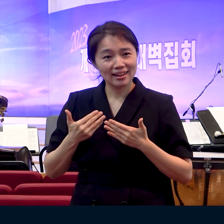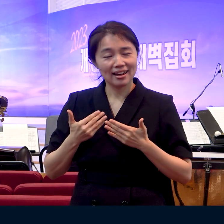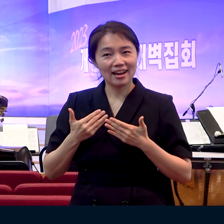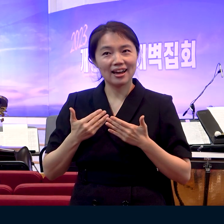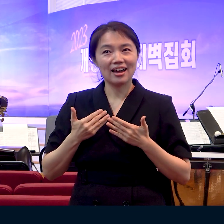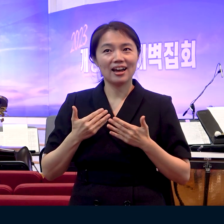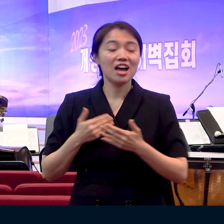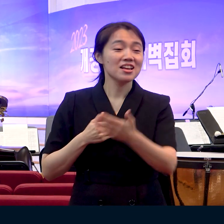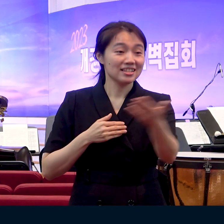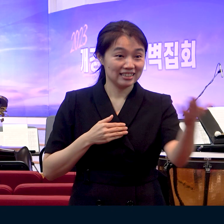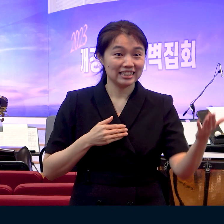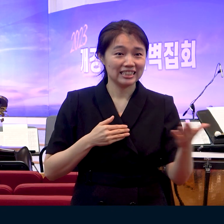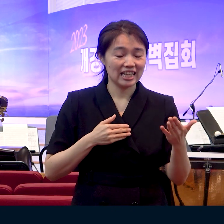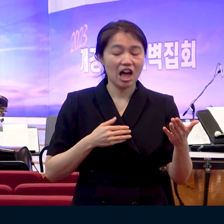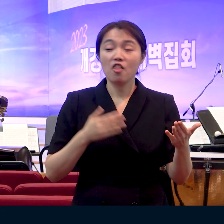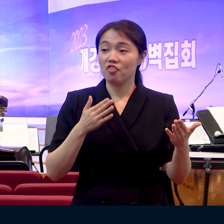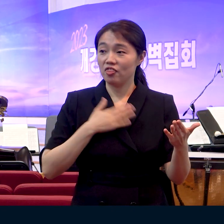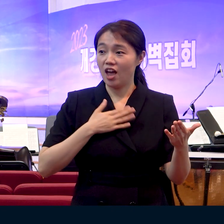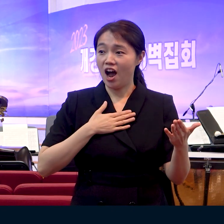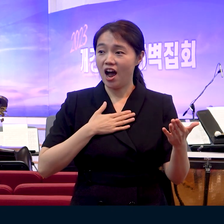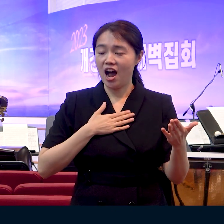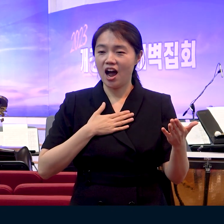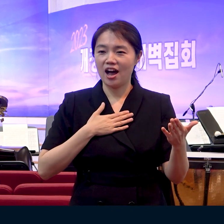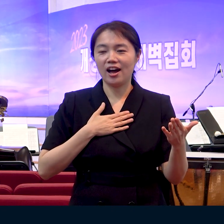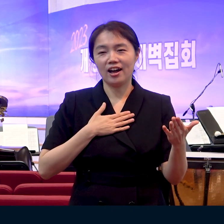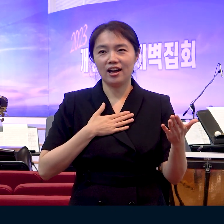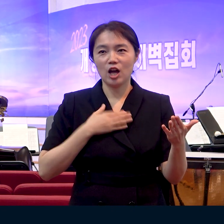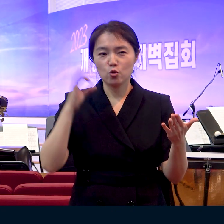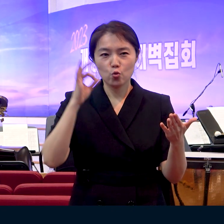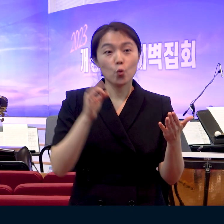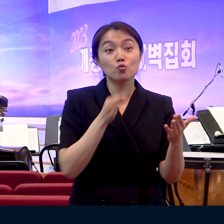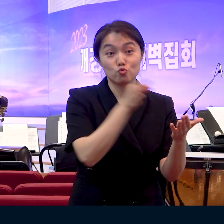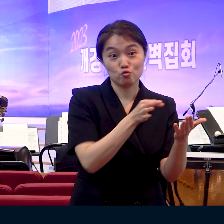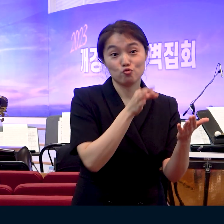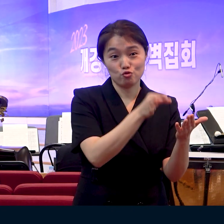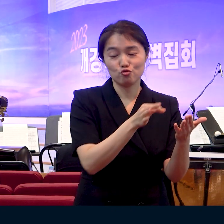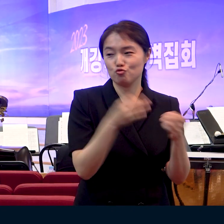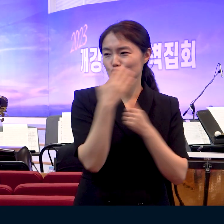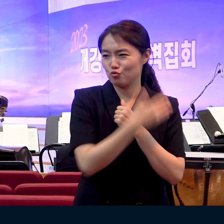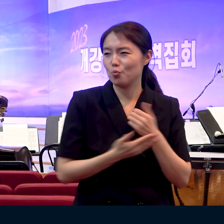그래서 우리의 물질과 시간과 삶을 들어가면서 섬기는 그런 가운데